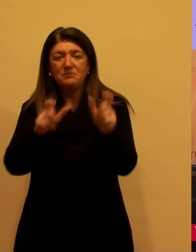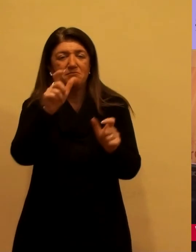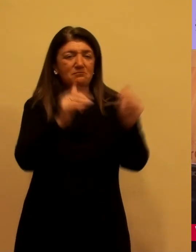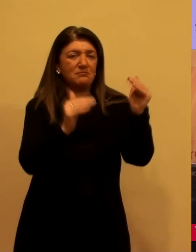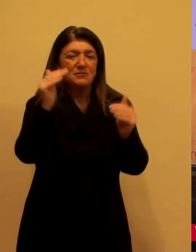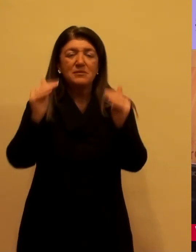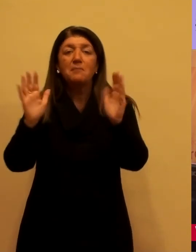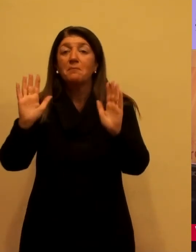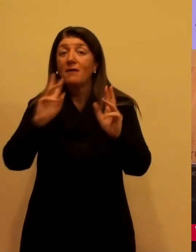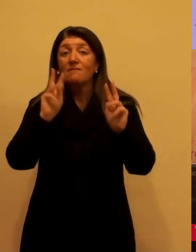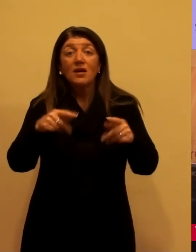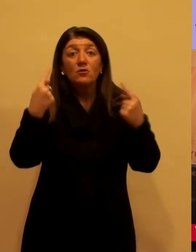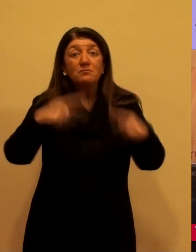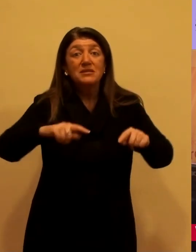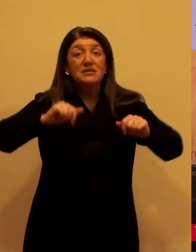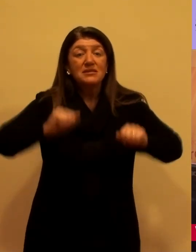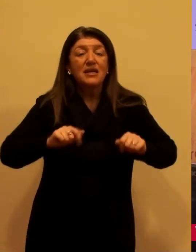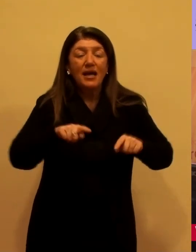quella sede